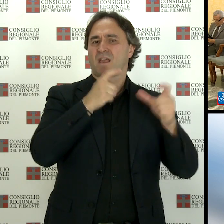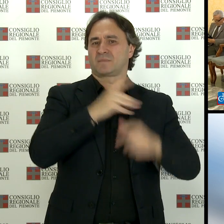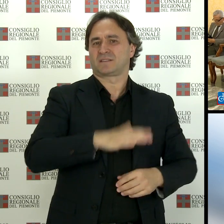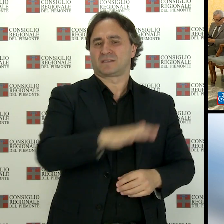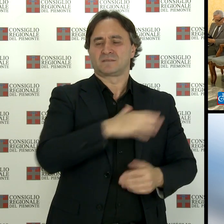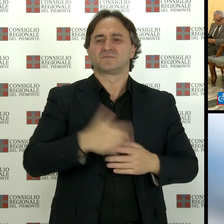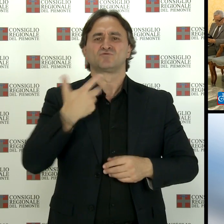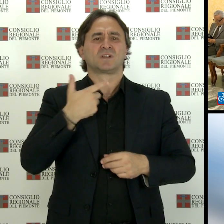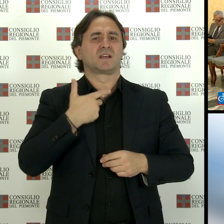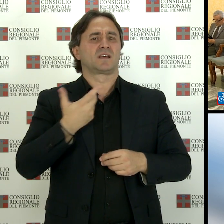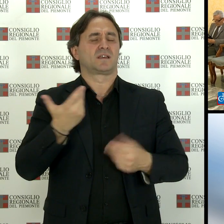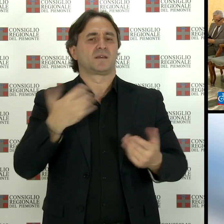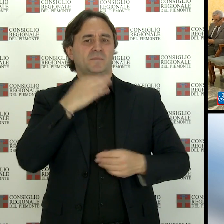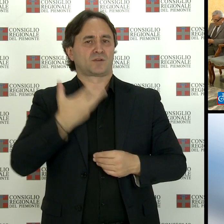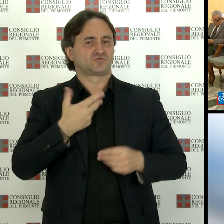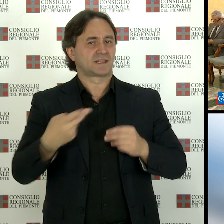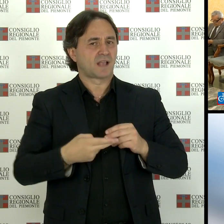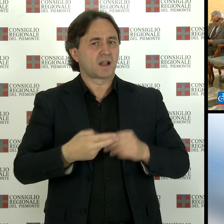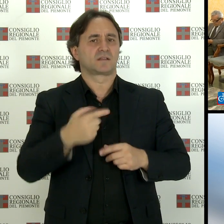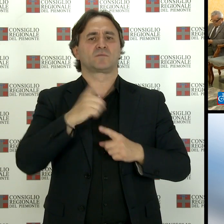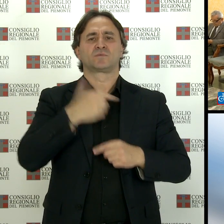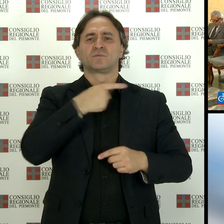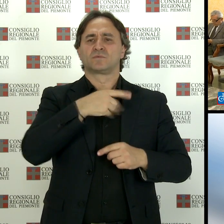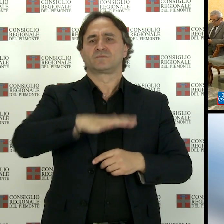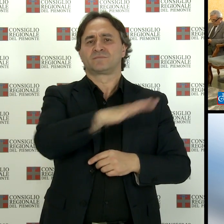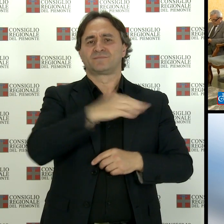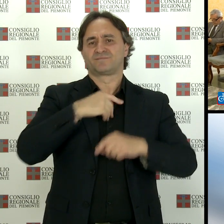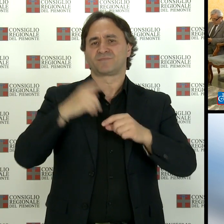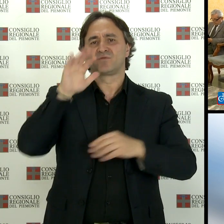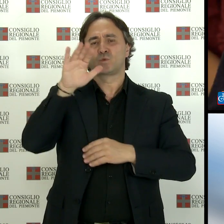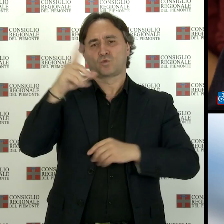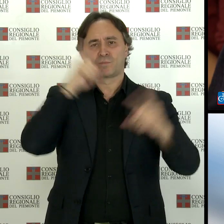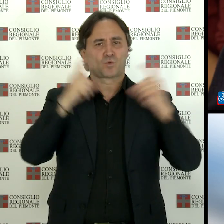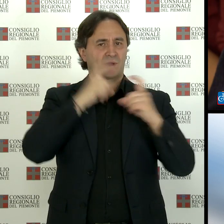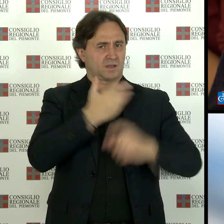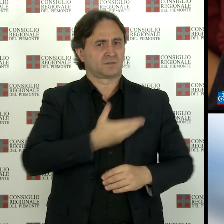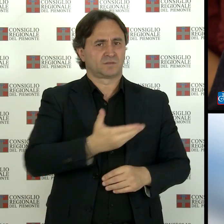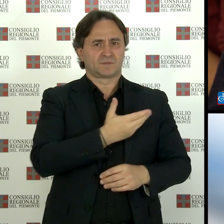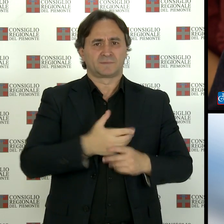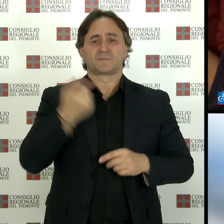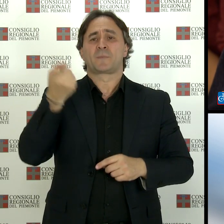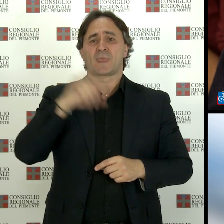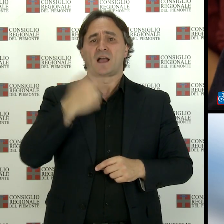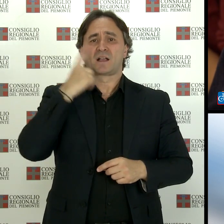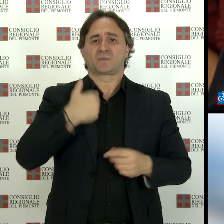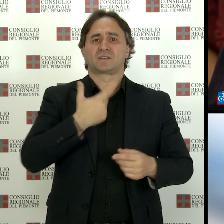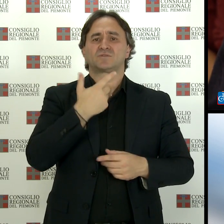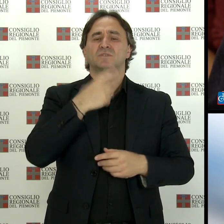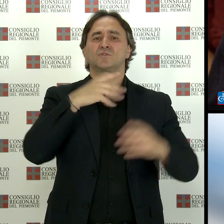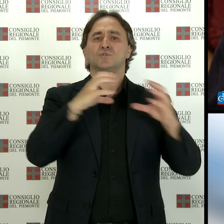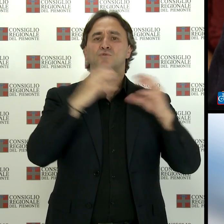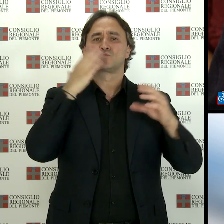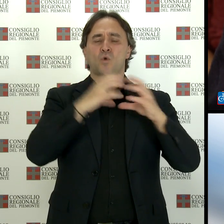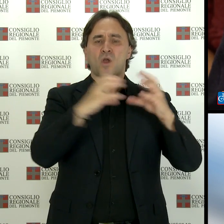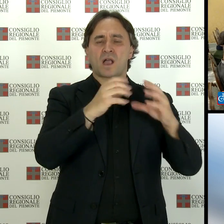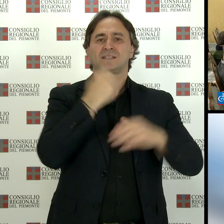diversi tagli ed è stata manifestata preoccupazione per il futuro, anche in relazione al mantenimento dei servizi per la gestione delle scuole e